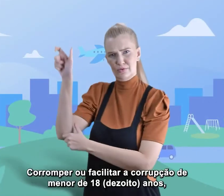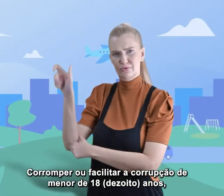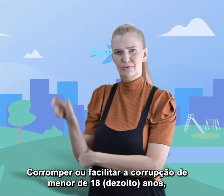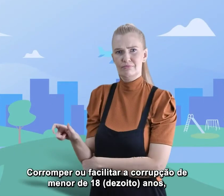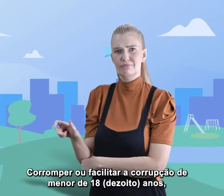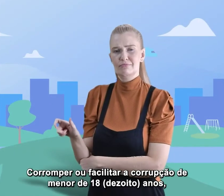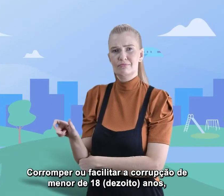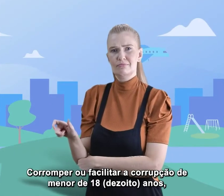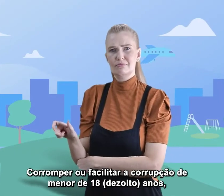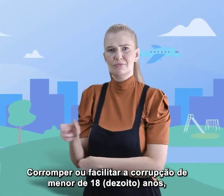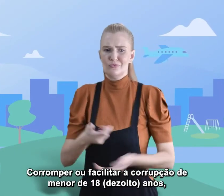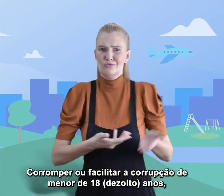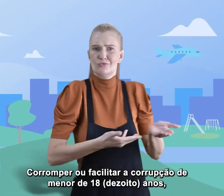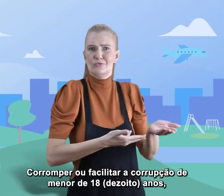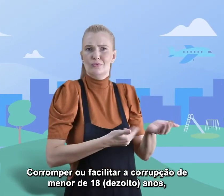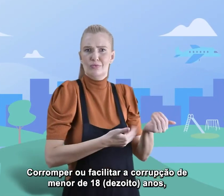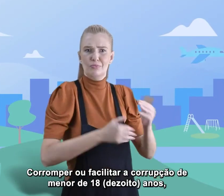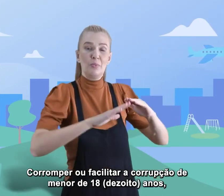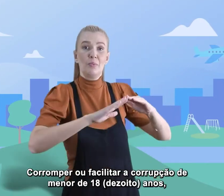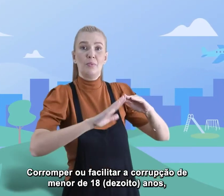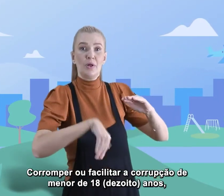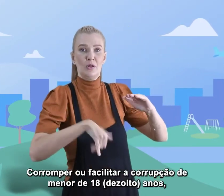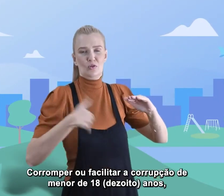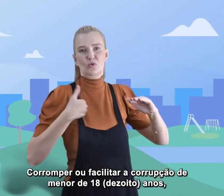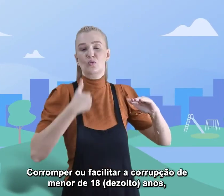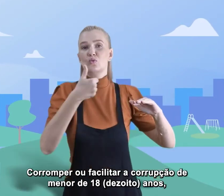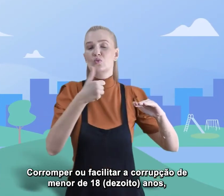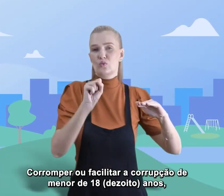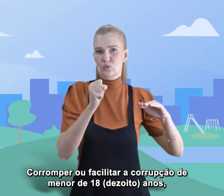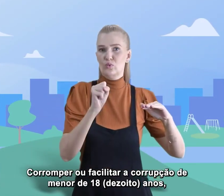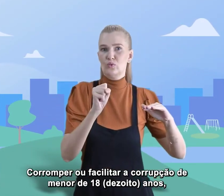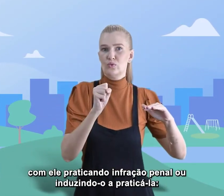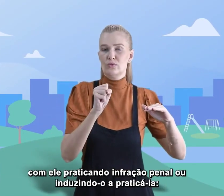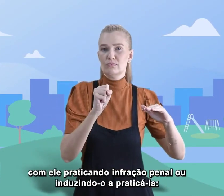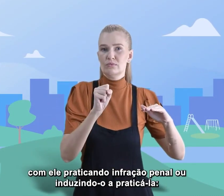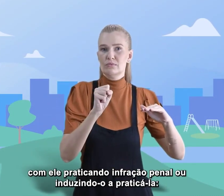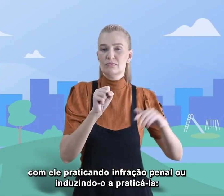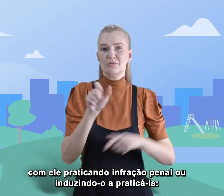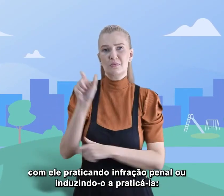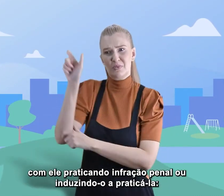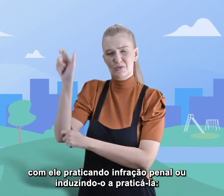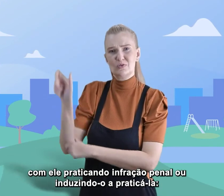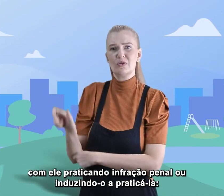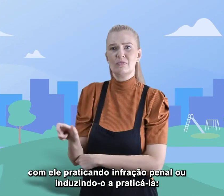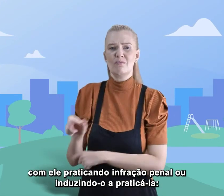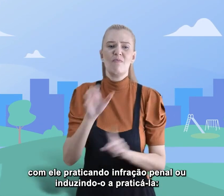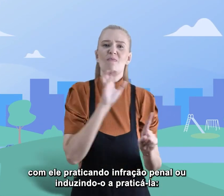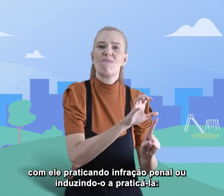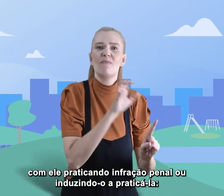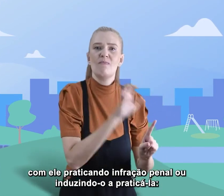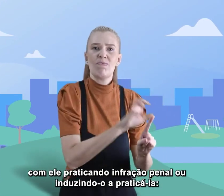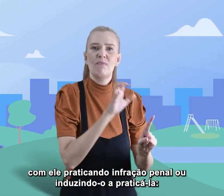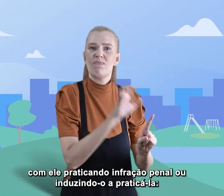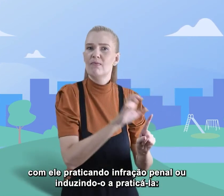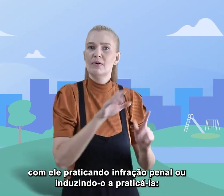Corromper ou facilitar a corrupção de menor de 18 anos, com ele praticando infração penal